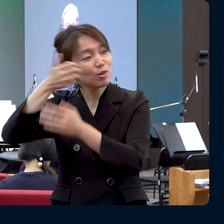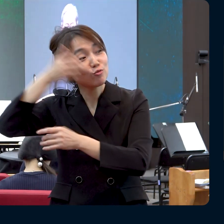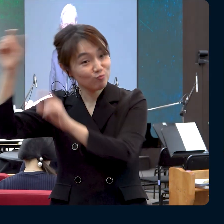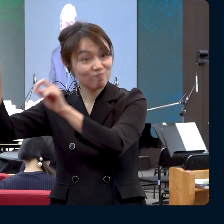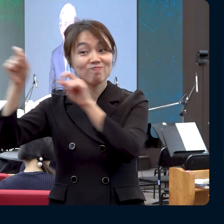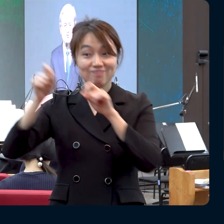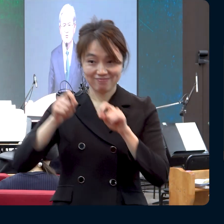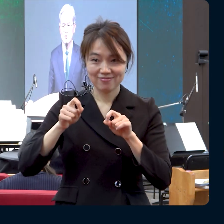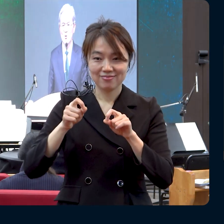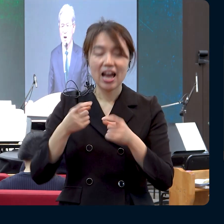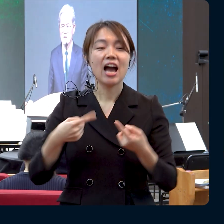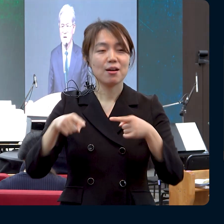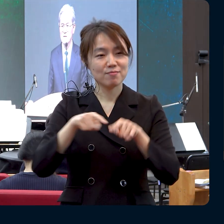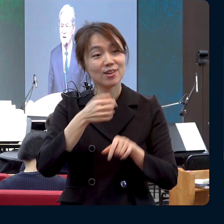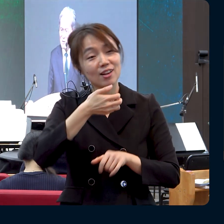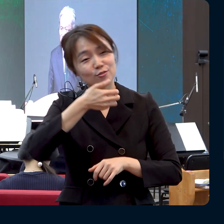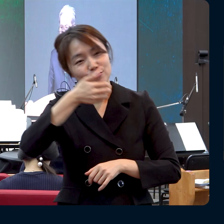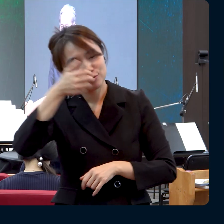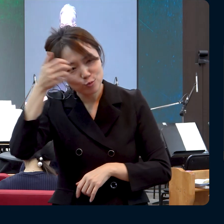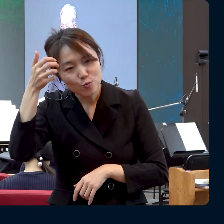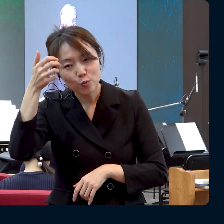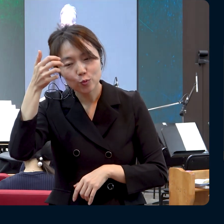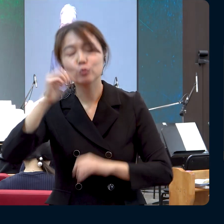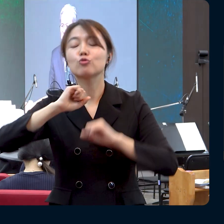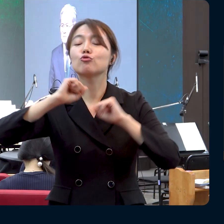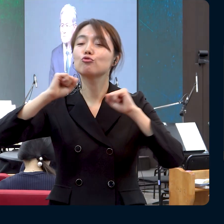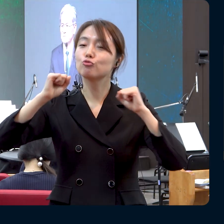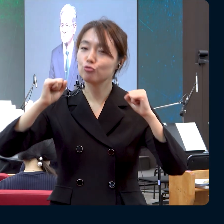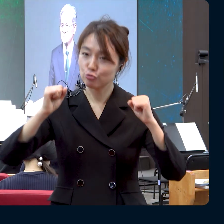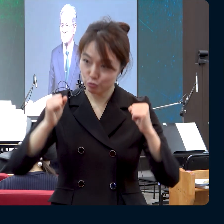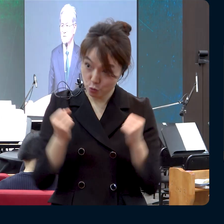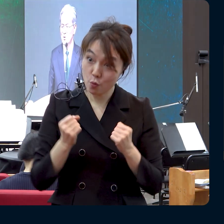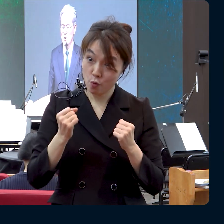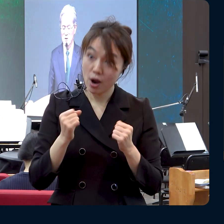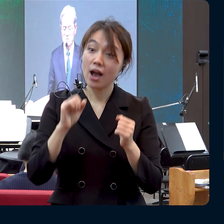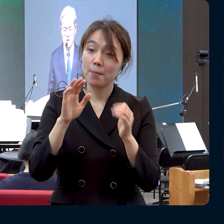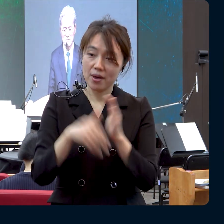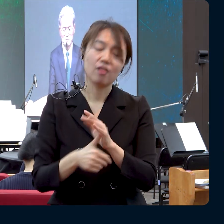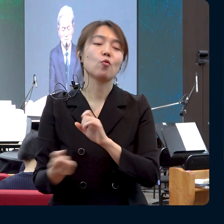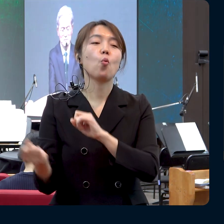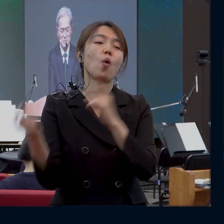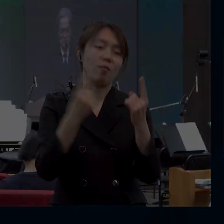그리고 순종하기만 하면 말이죠. 기도하겠습니다.